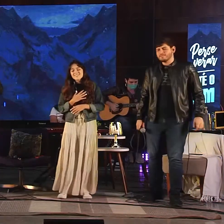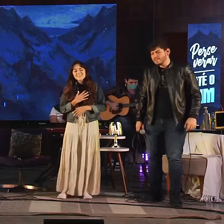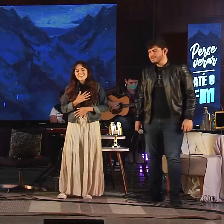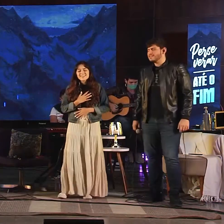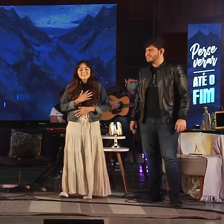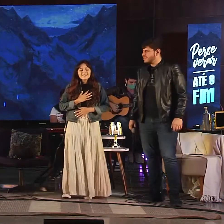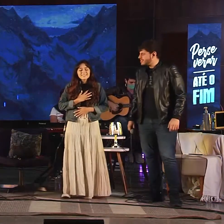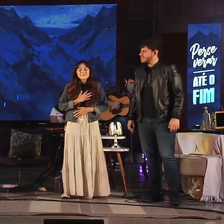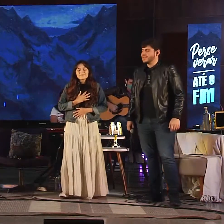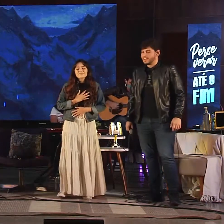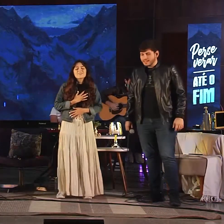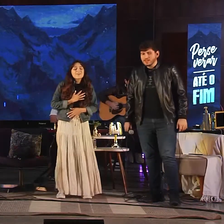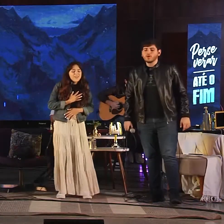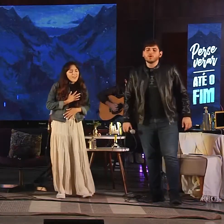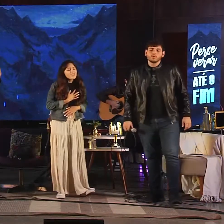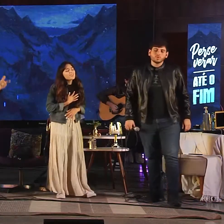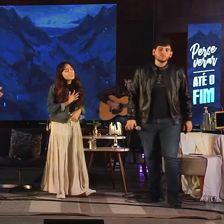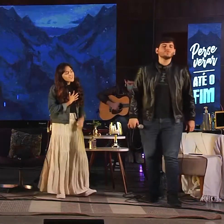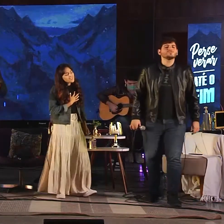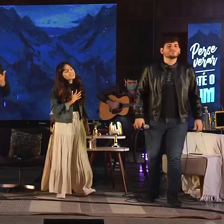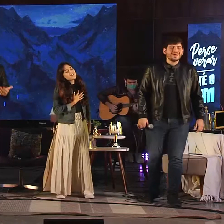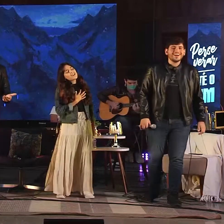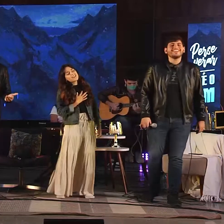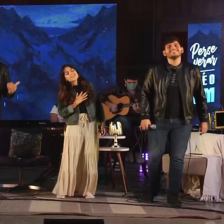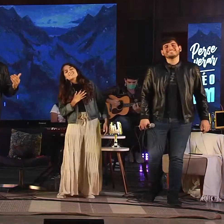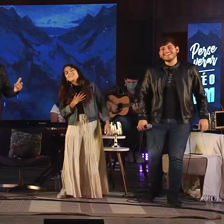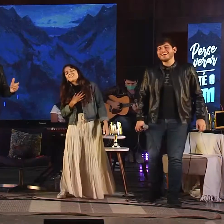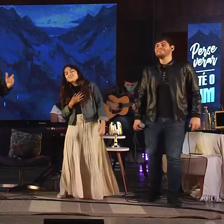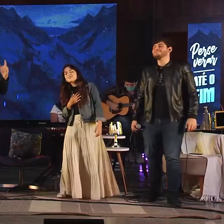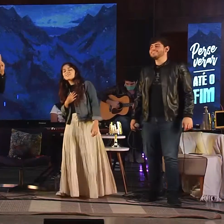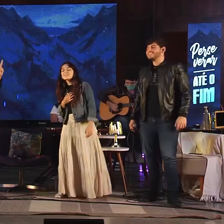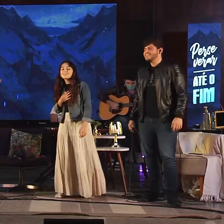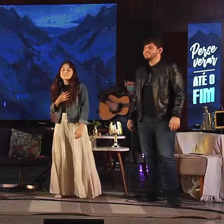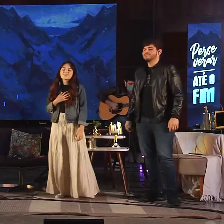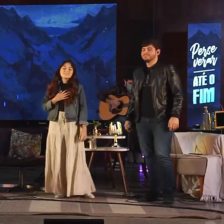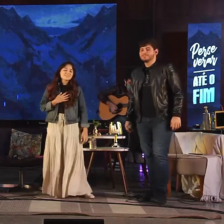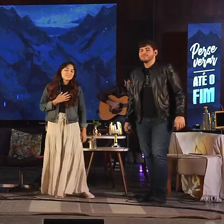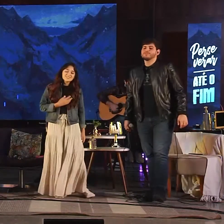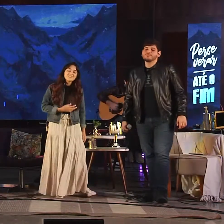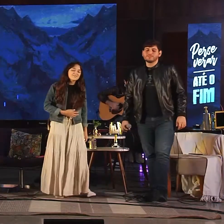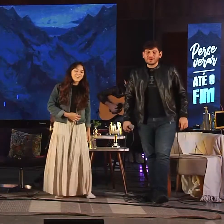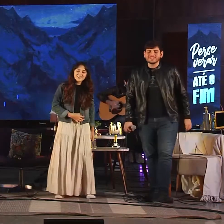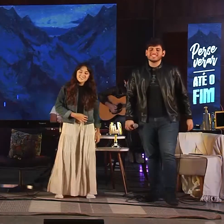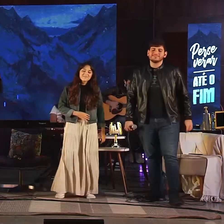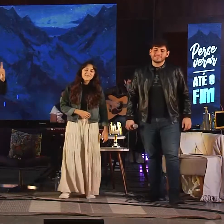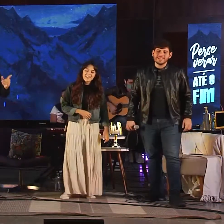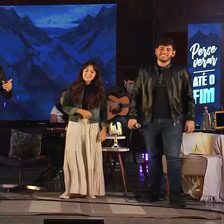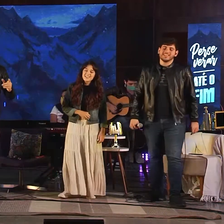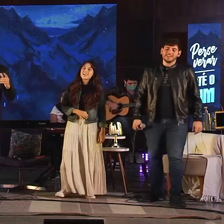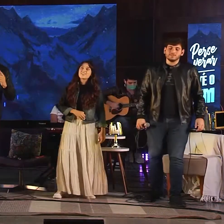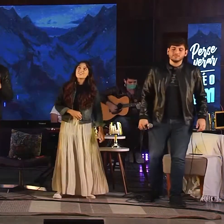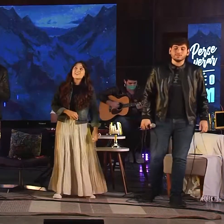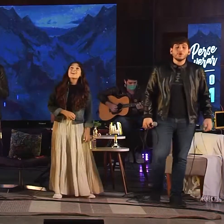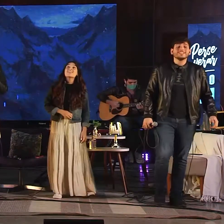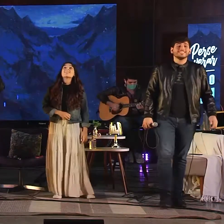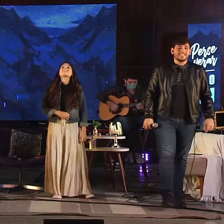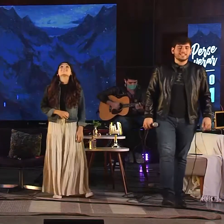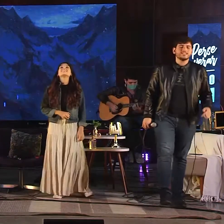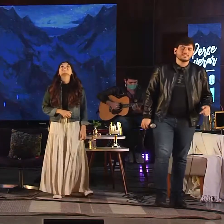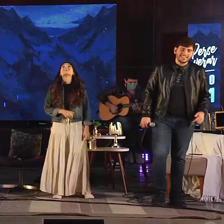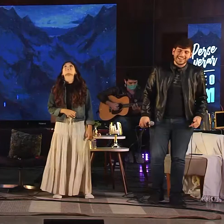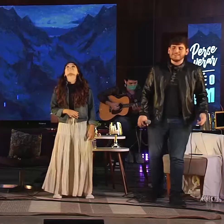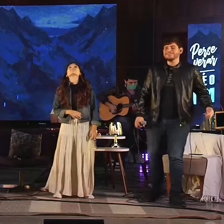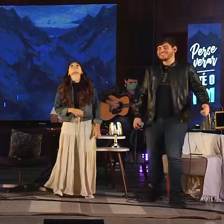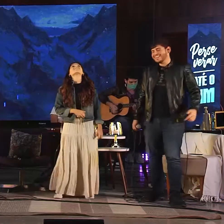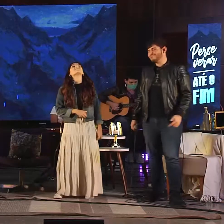para mim. Dos vales é o lírio, o forte mediador,